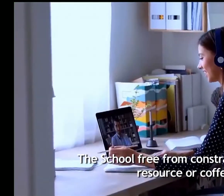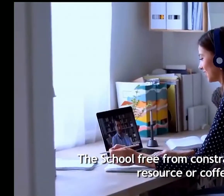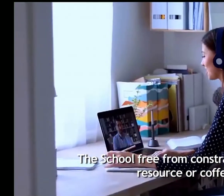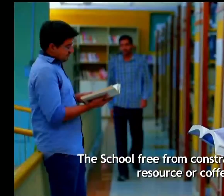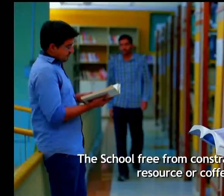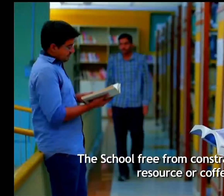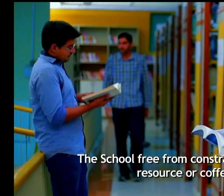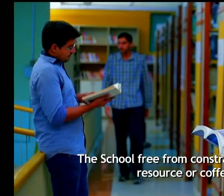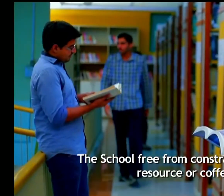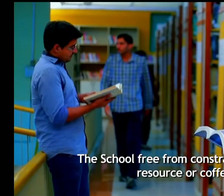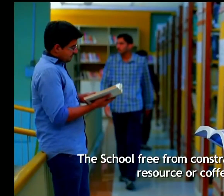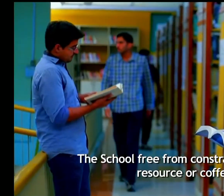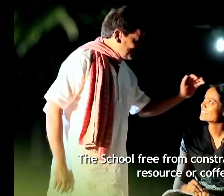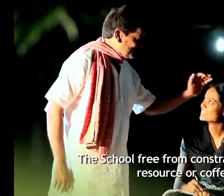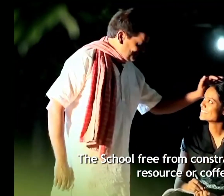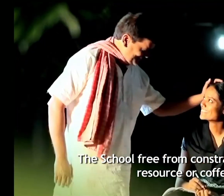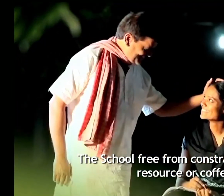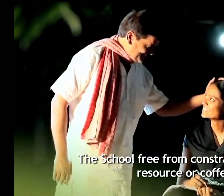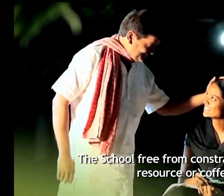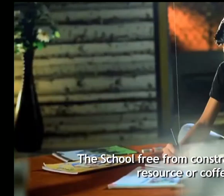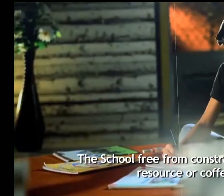विद्यालय जो मुक्त हो।